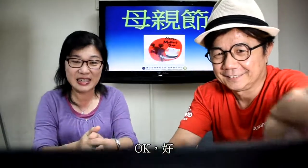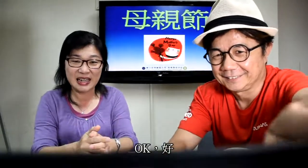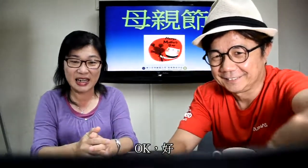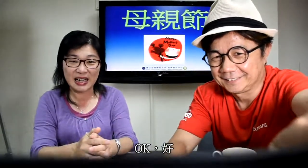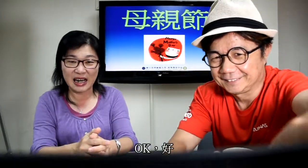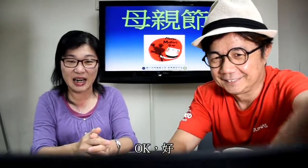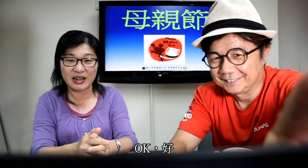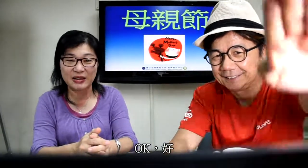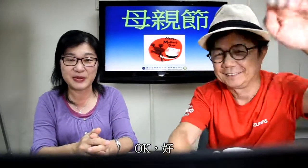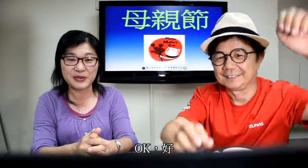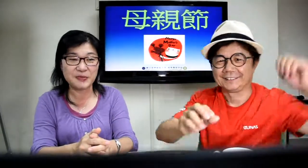好。